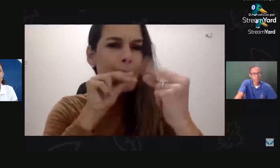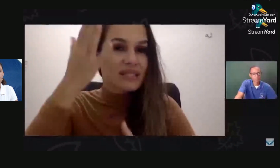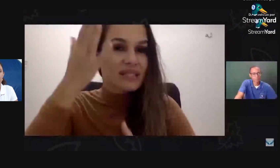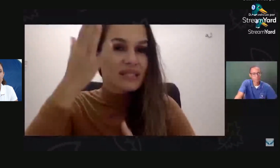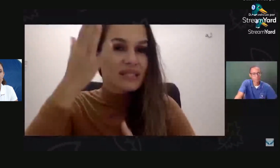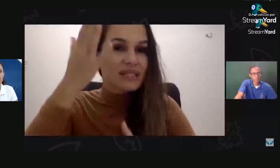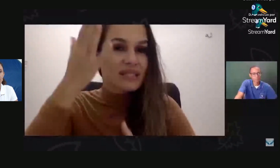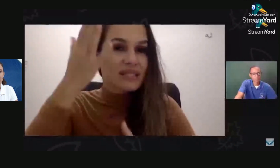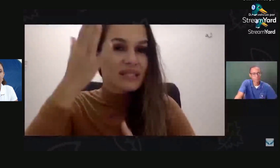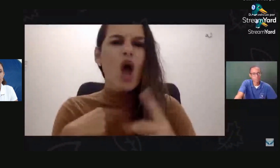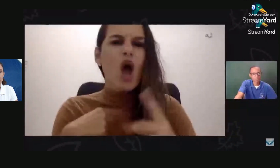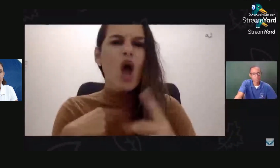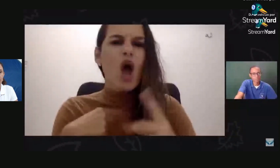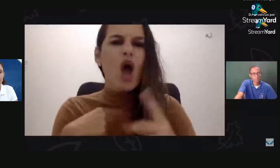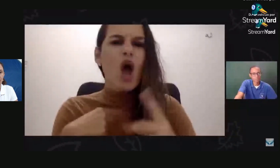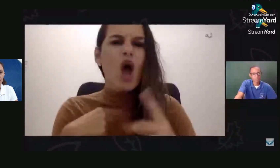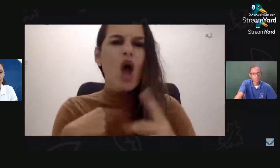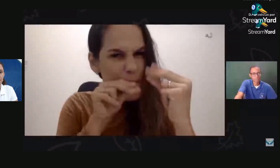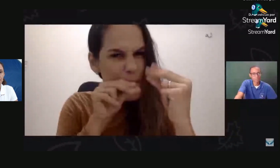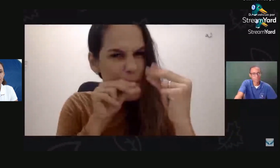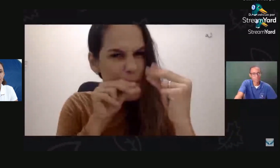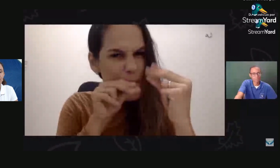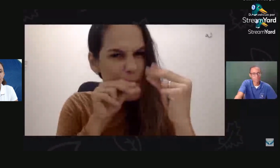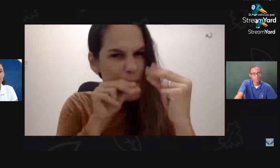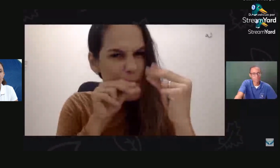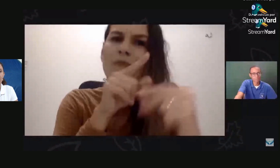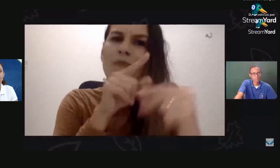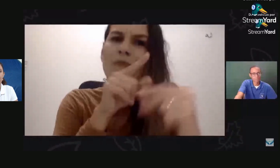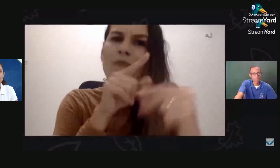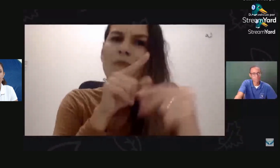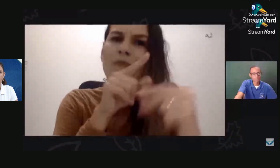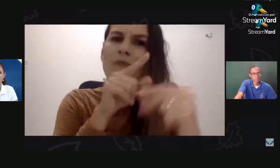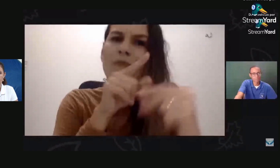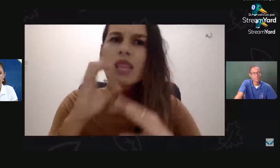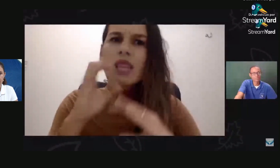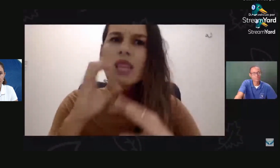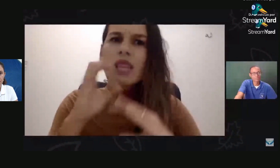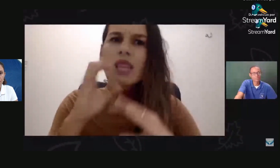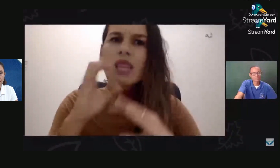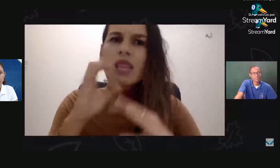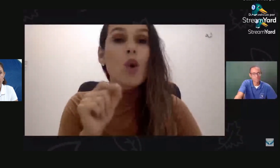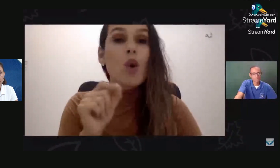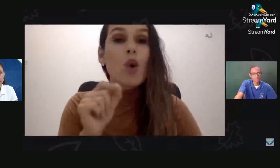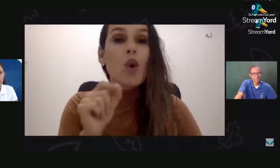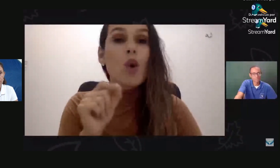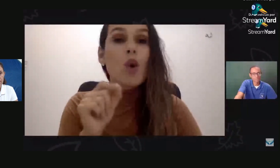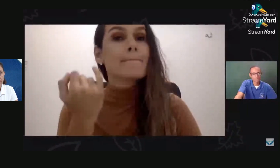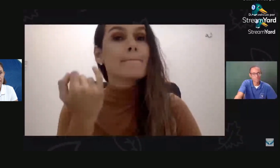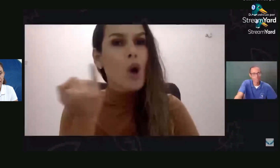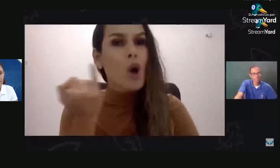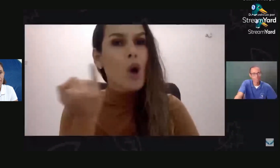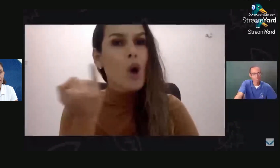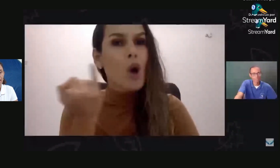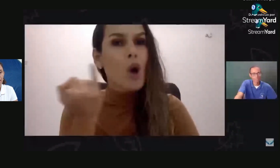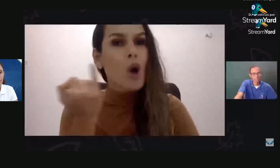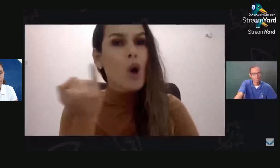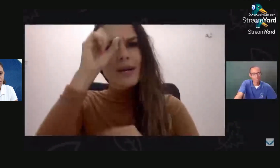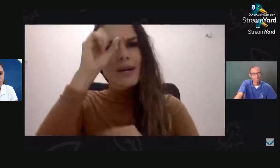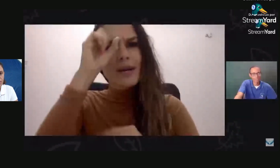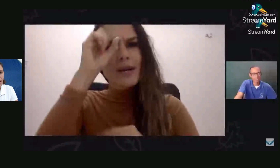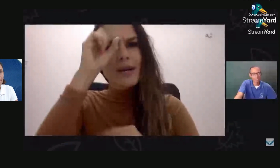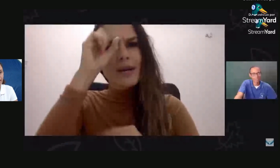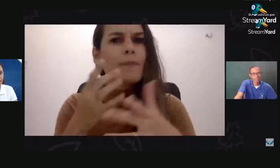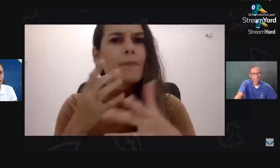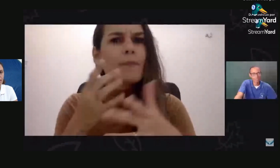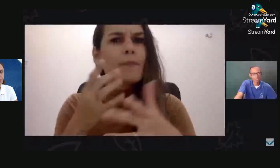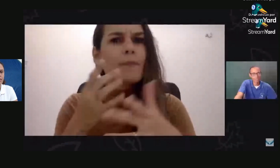converse, né? Mostre língua de sinais. Não sabe língua de sinais? Então você precisa, é muito importante que você saiba, é importante